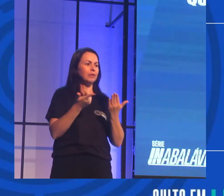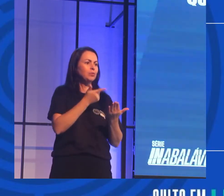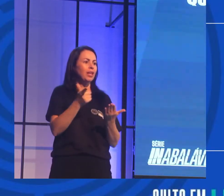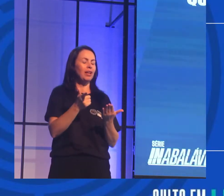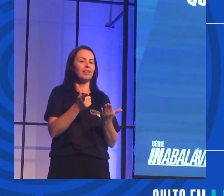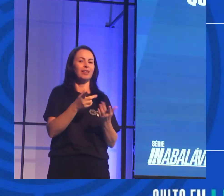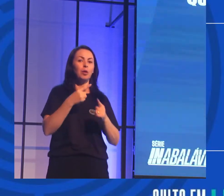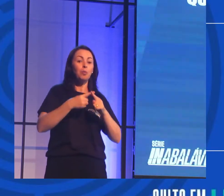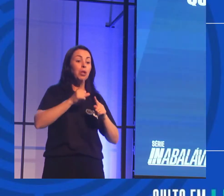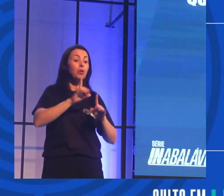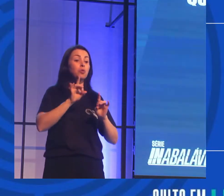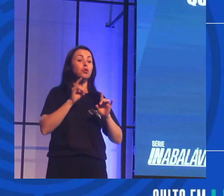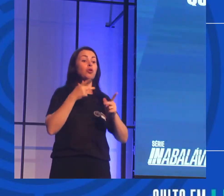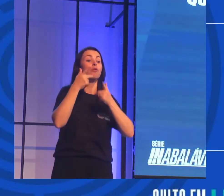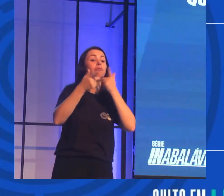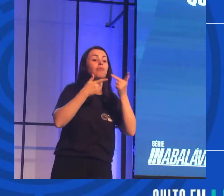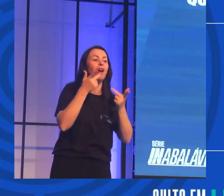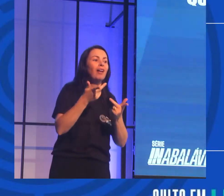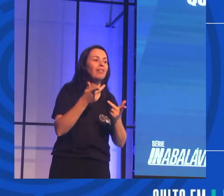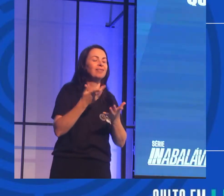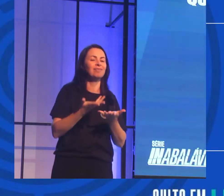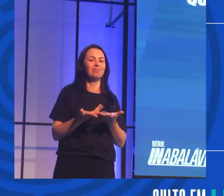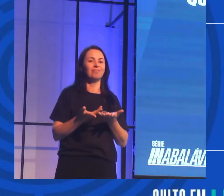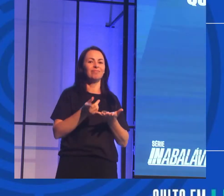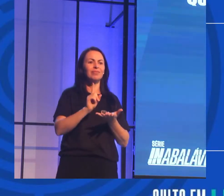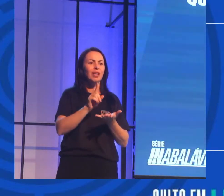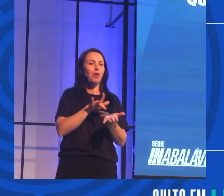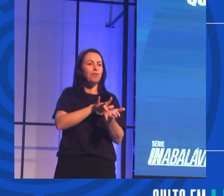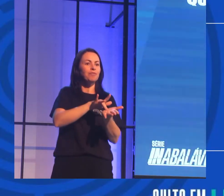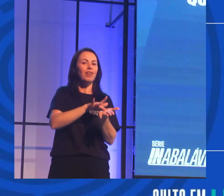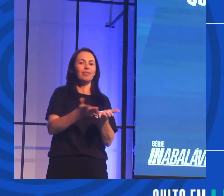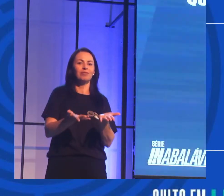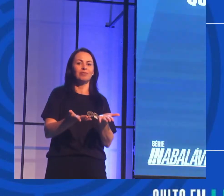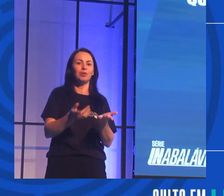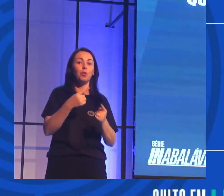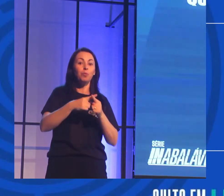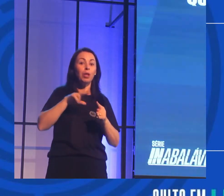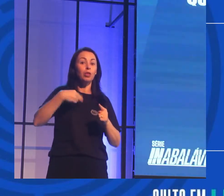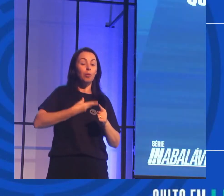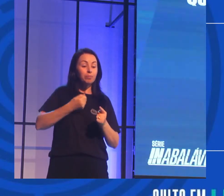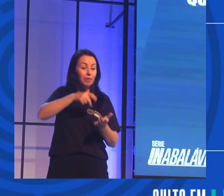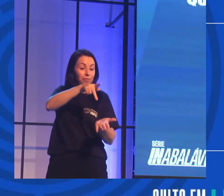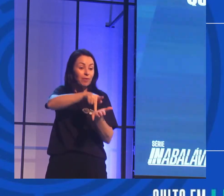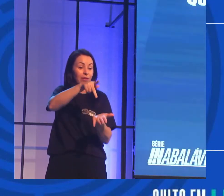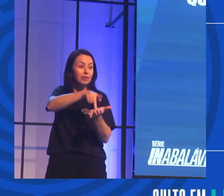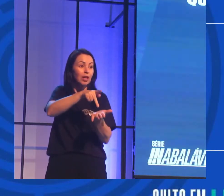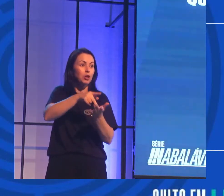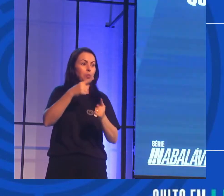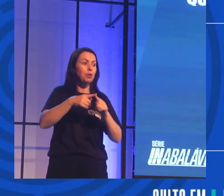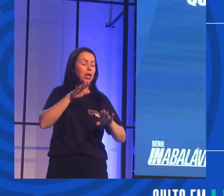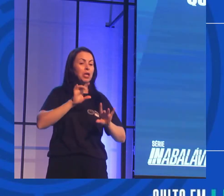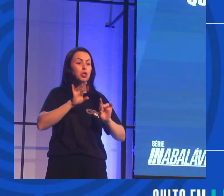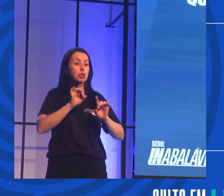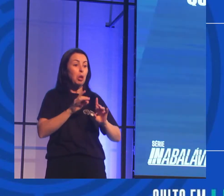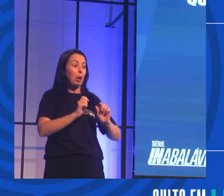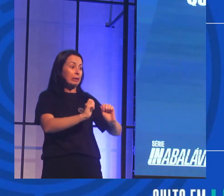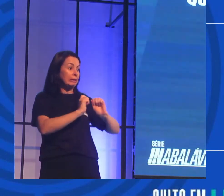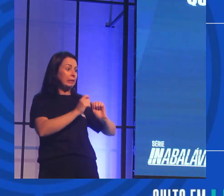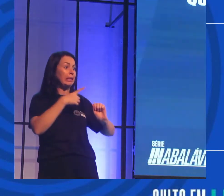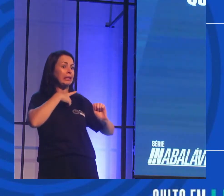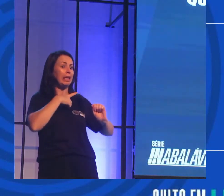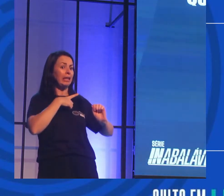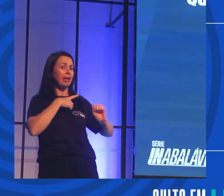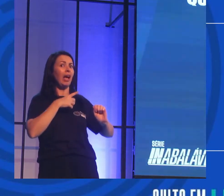de conta, não de faz de conta. Se você nunca está sob ataque, ou quando você está é porque está fazendo algo errado, alguma coisa não